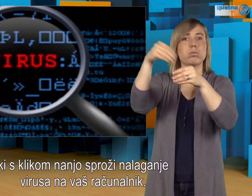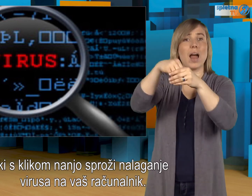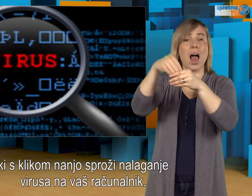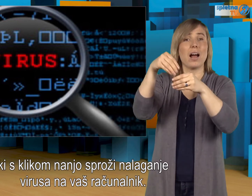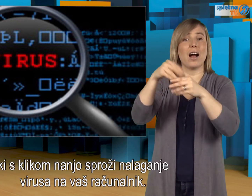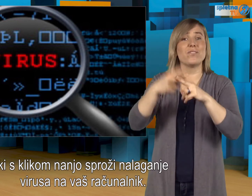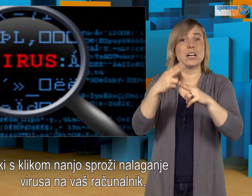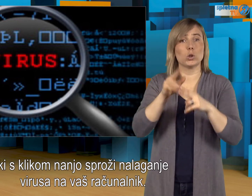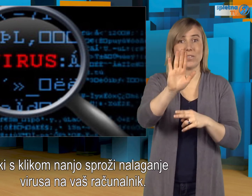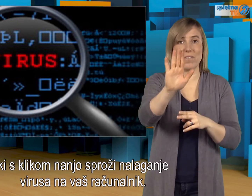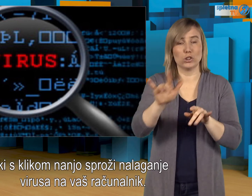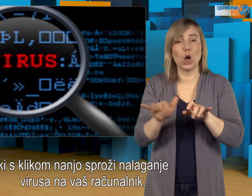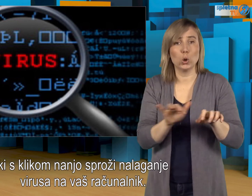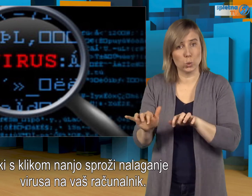nalaganje virusa na računalnik.